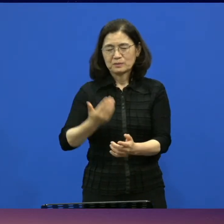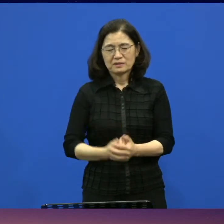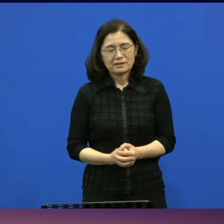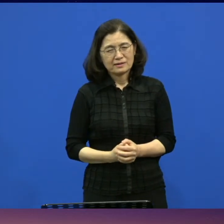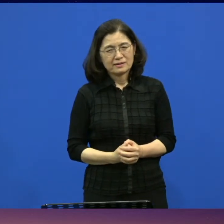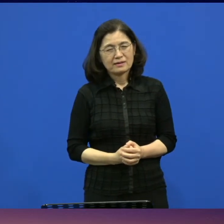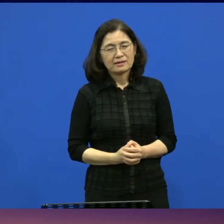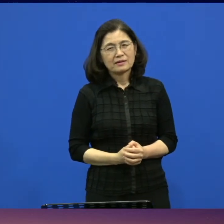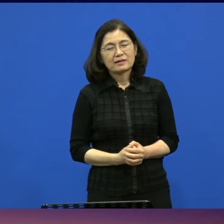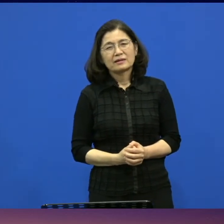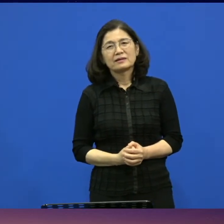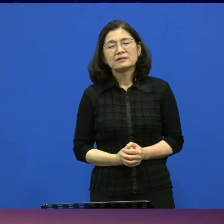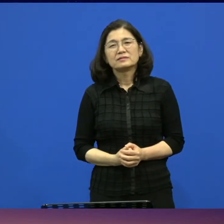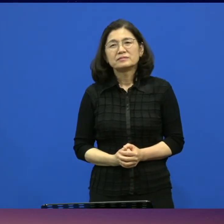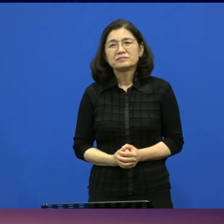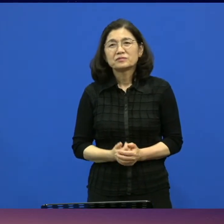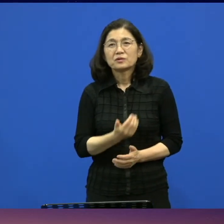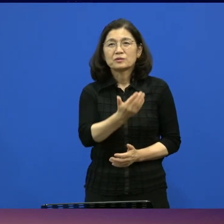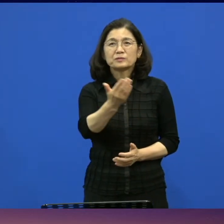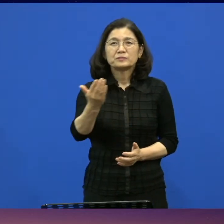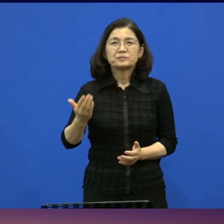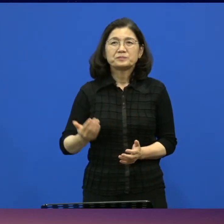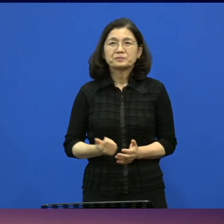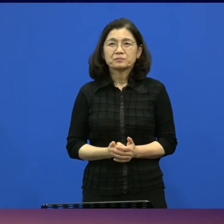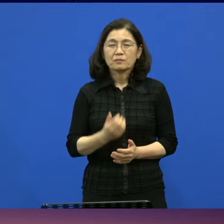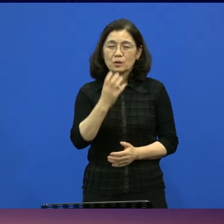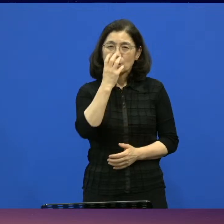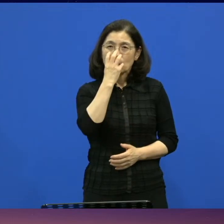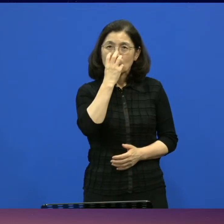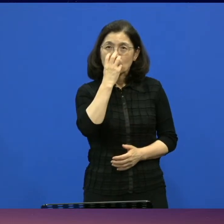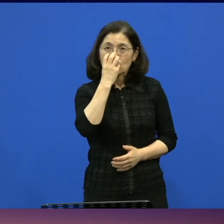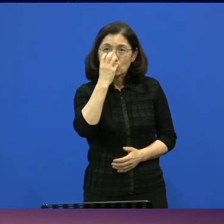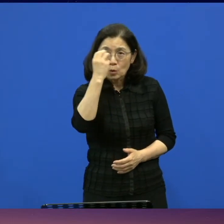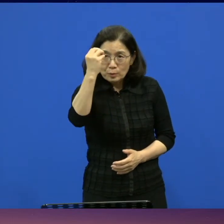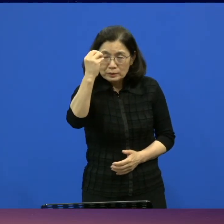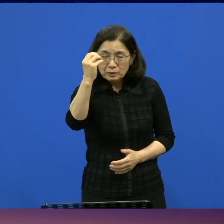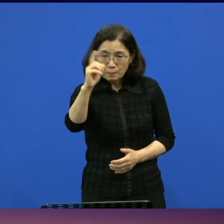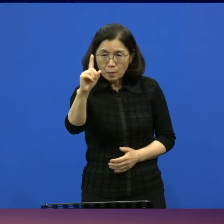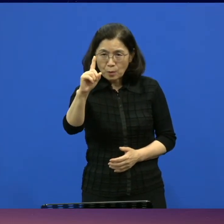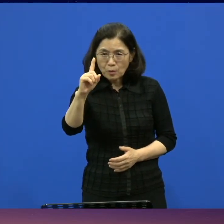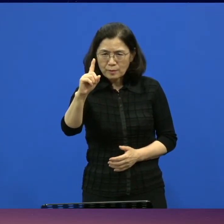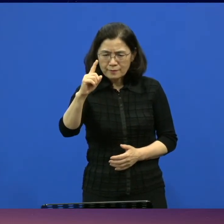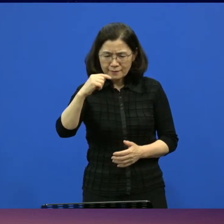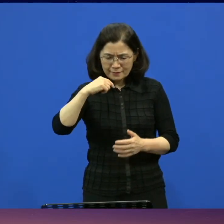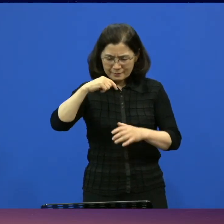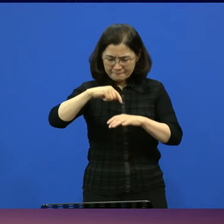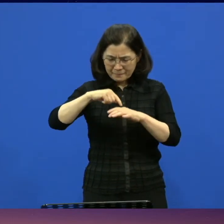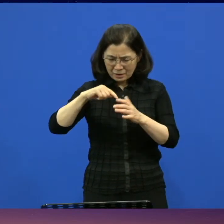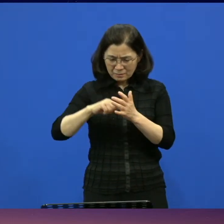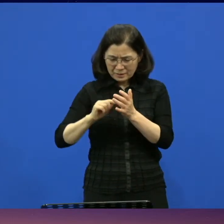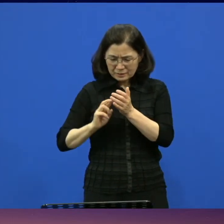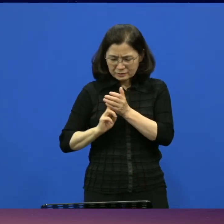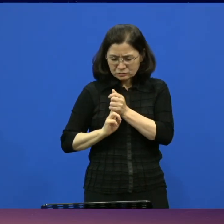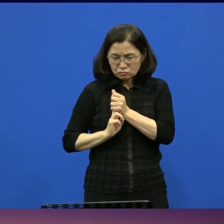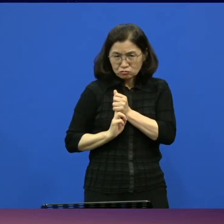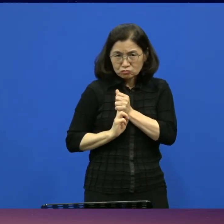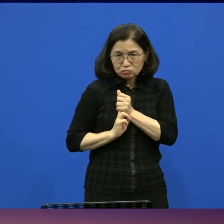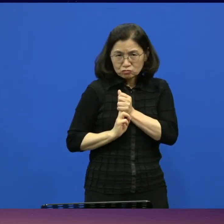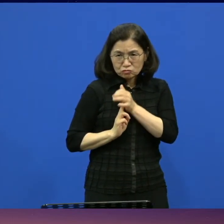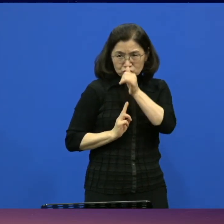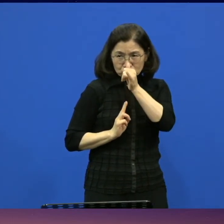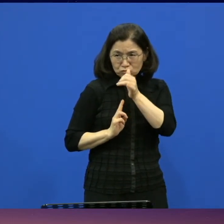여러분, 교만은요 숨어 있어요. 뭐예요? 교만은요,